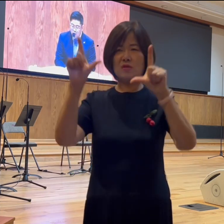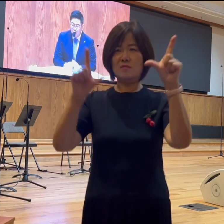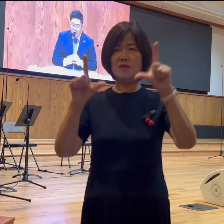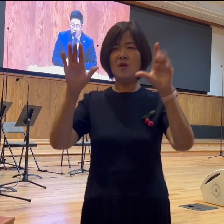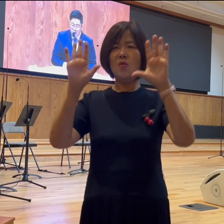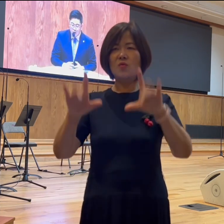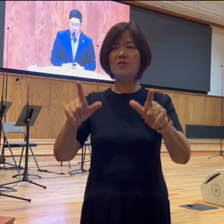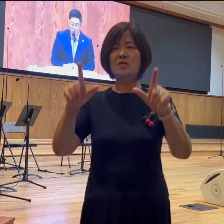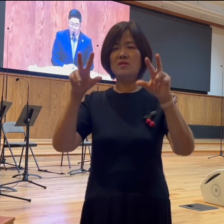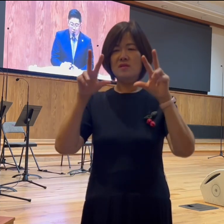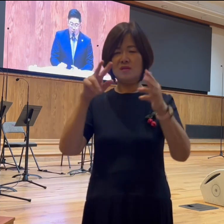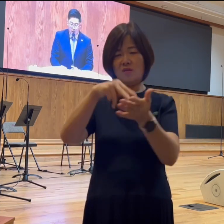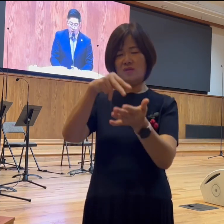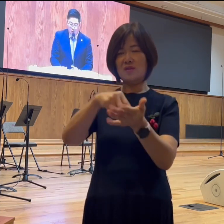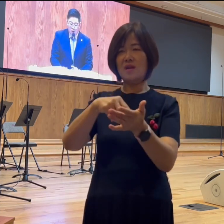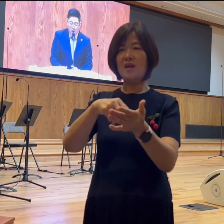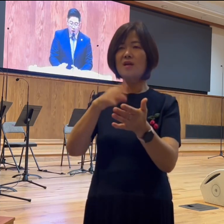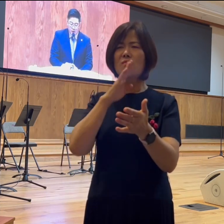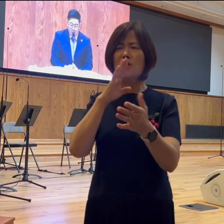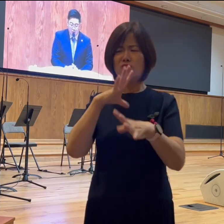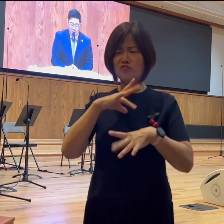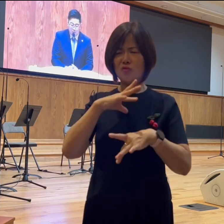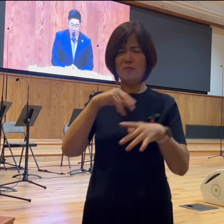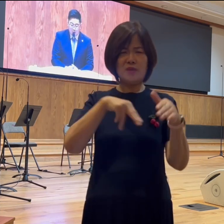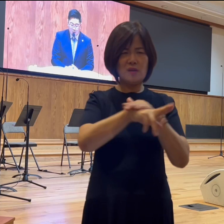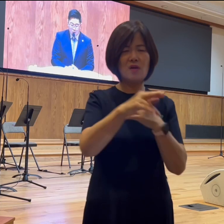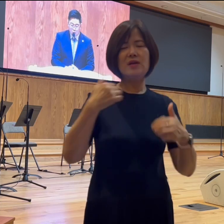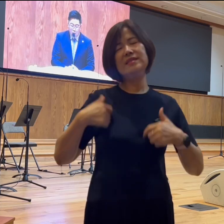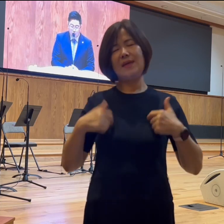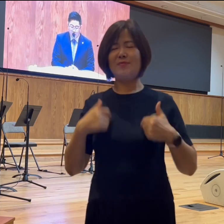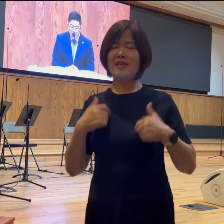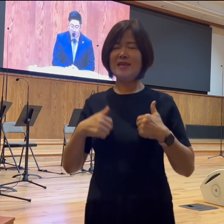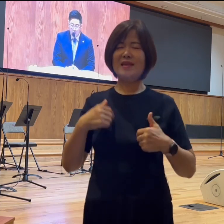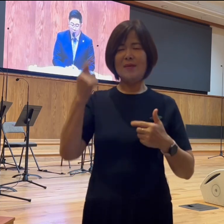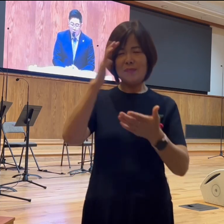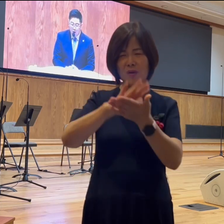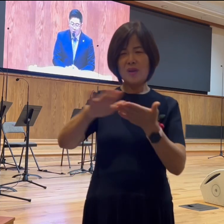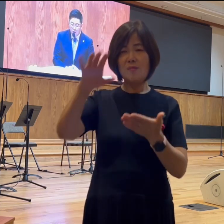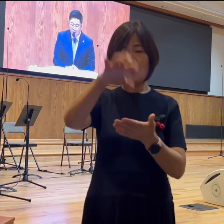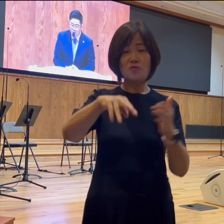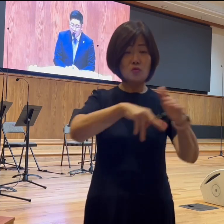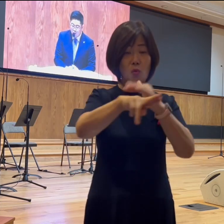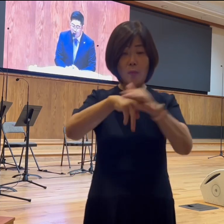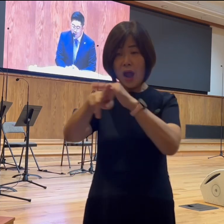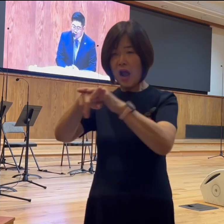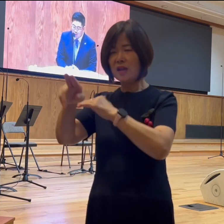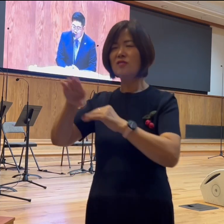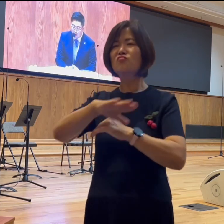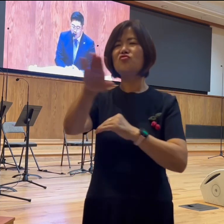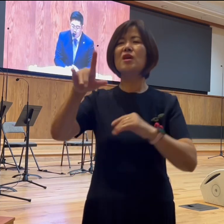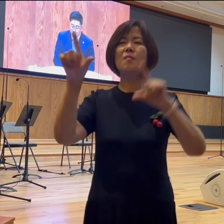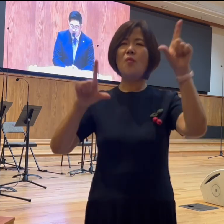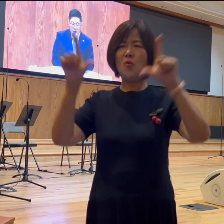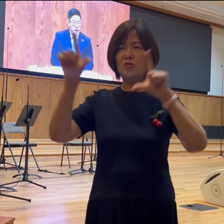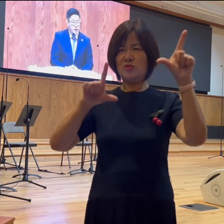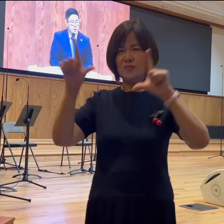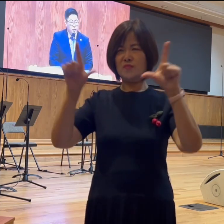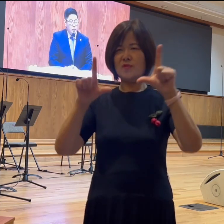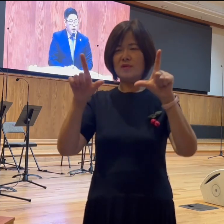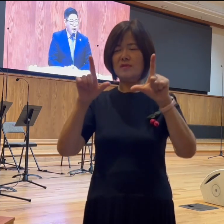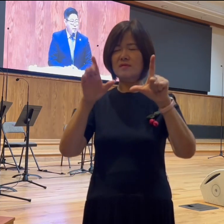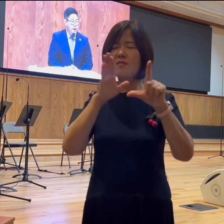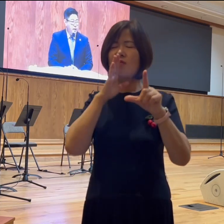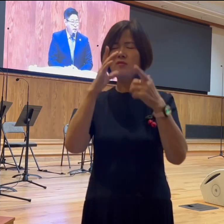주는 현실의 공포를 피해서 재미와 편리함으로 도피를 반복하고 있는 우리의 모습과 오싹할